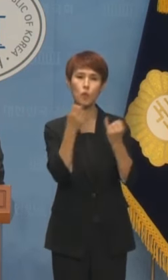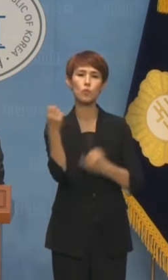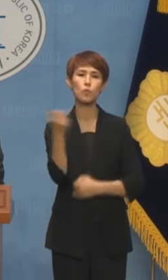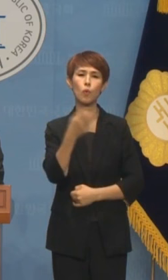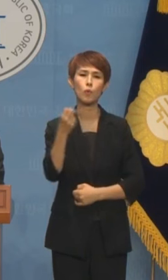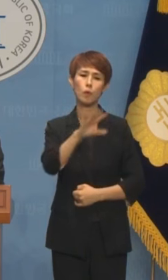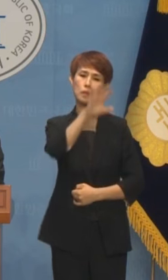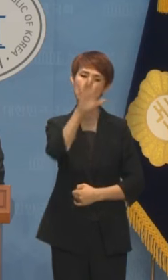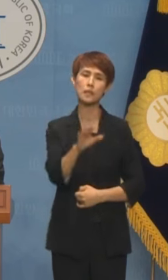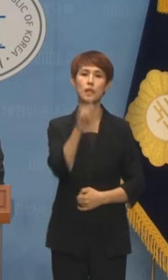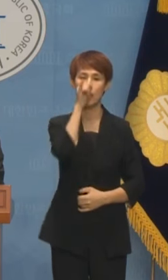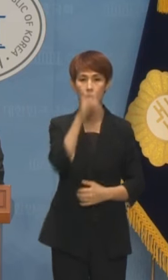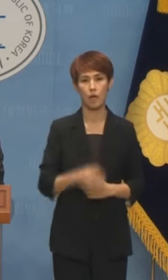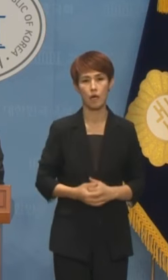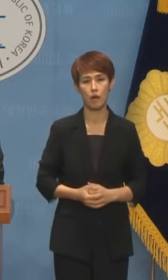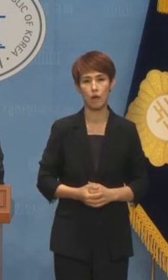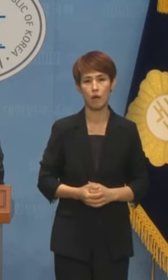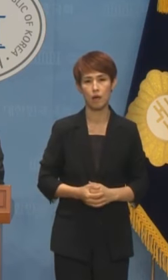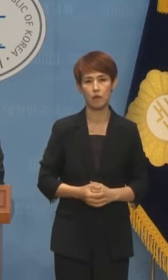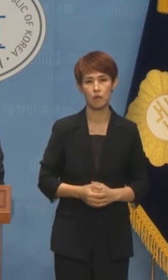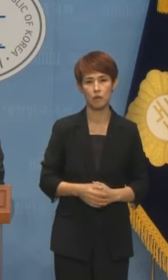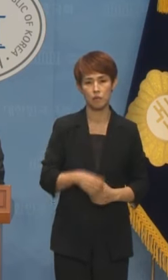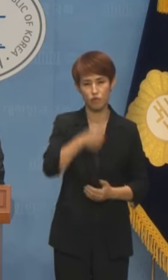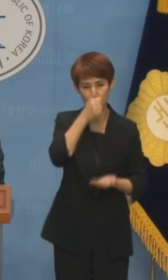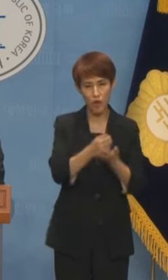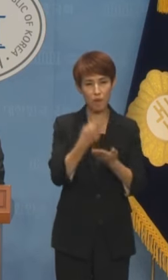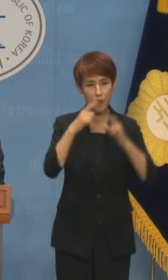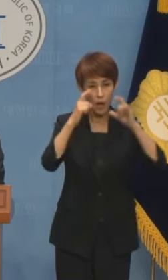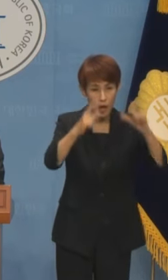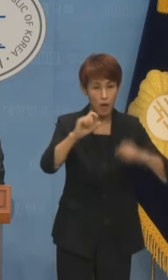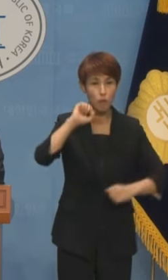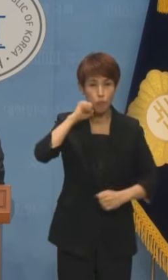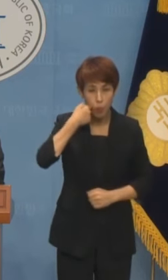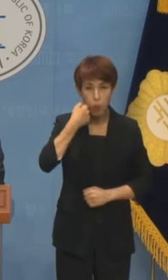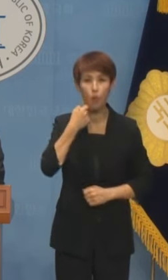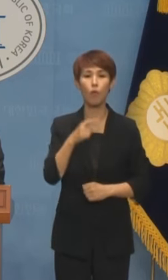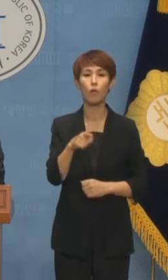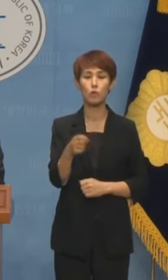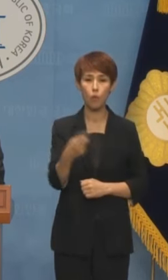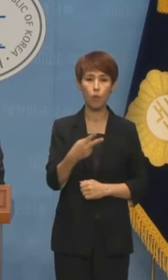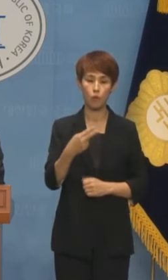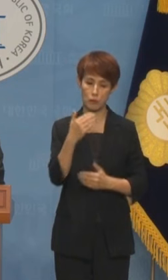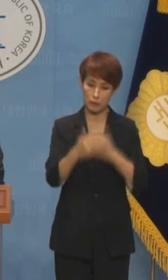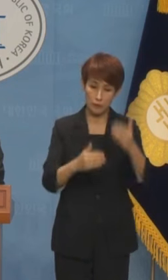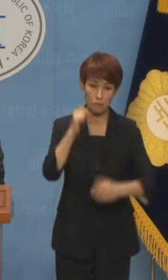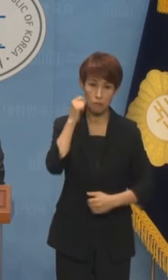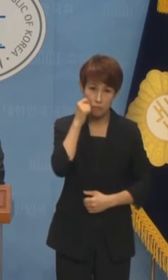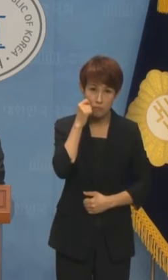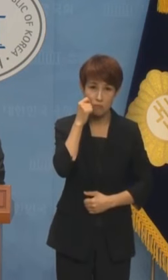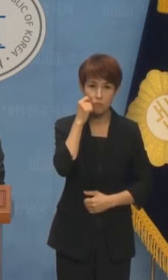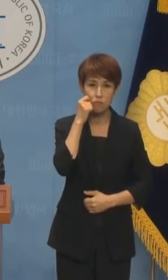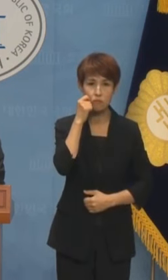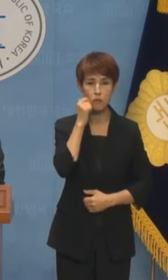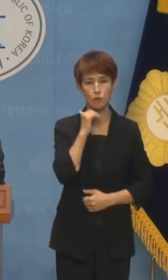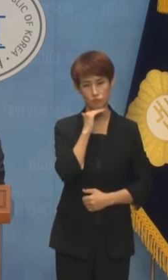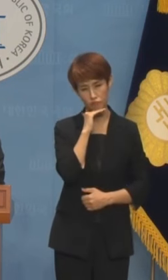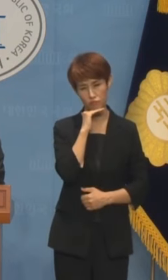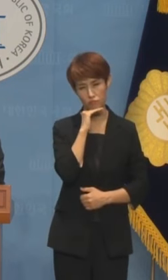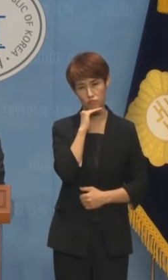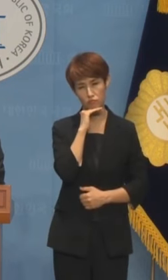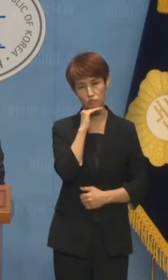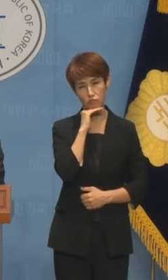왔습니다. 무혐의의 결론을 내리지도 그렇다고 진척된 수사로 나가지도 못한 채 고장난 음반처럼